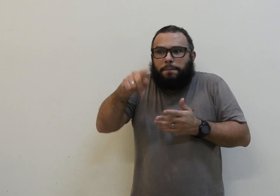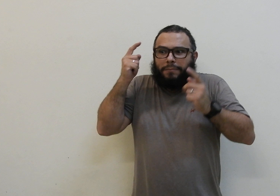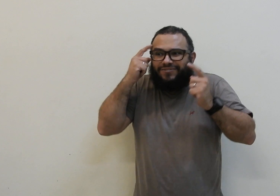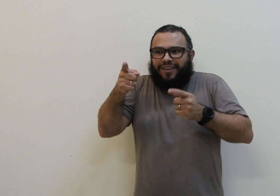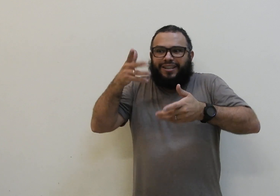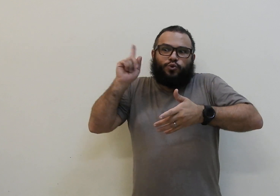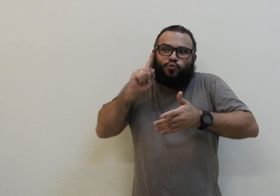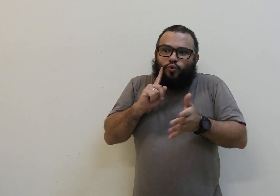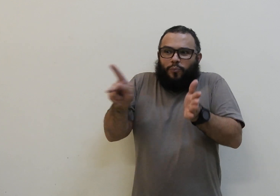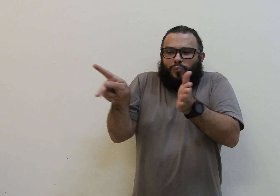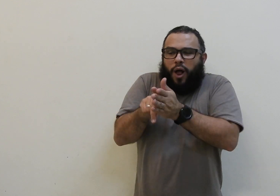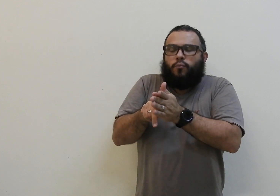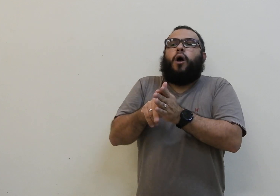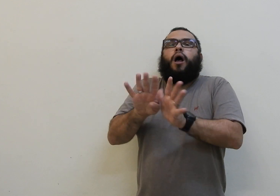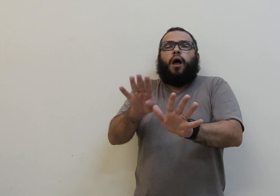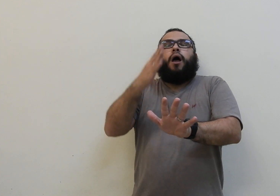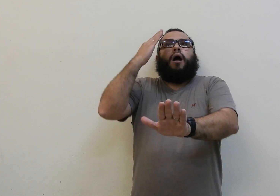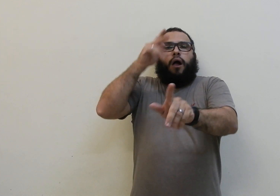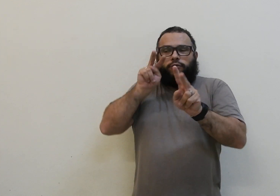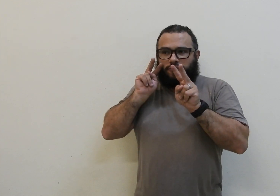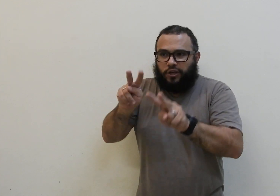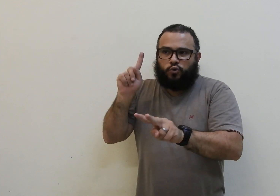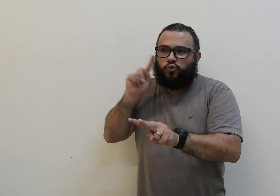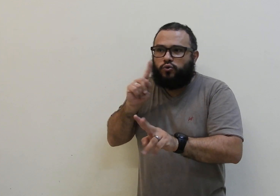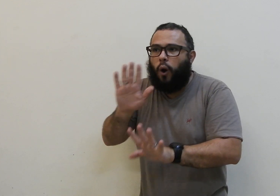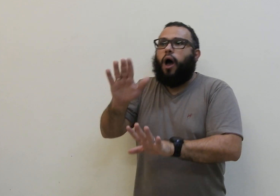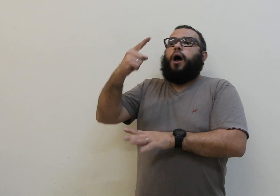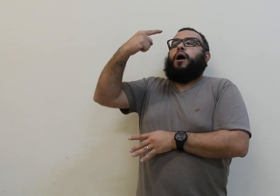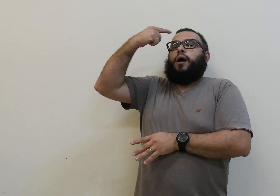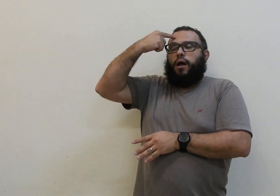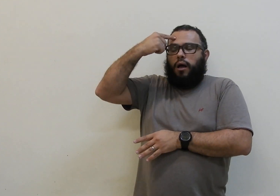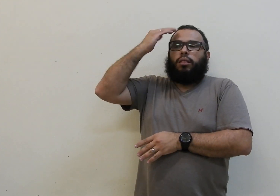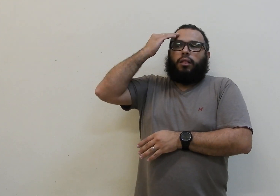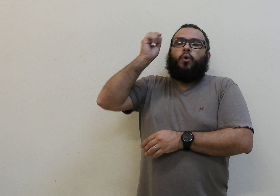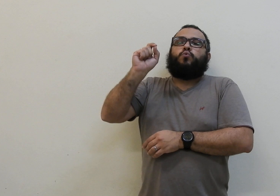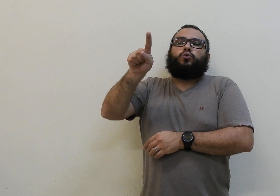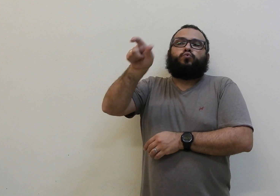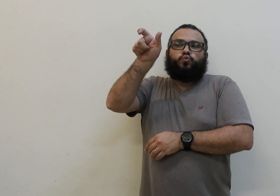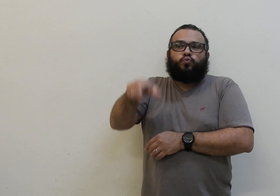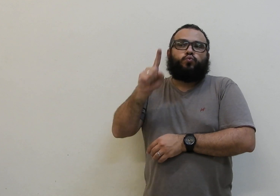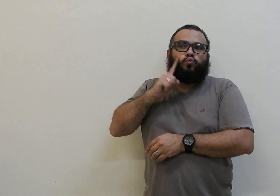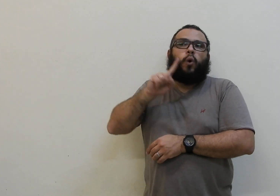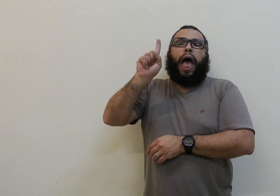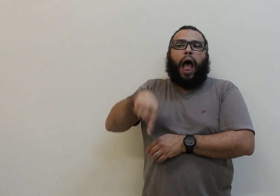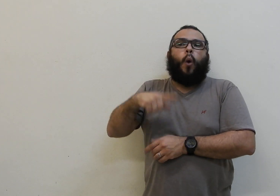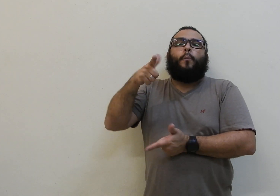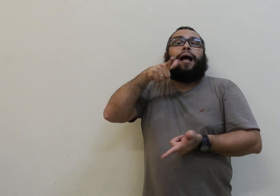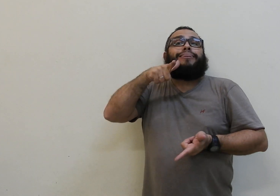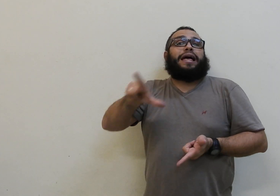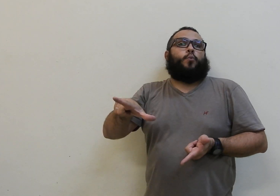de surdos vai ficar para a próxima semana. Então, o momento da gente pensar, viu um surdo? É um sujeito